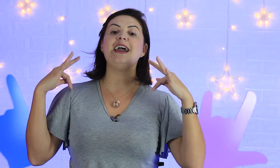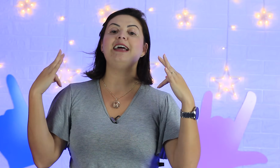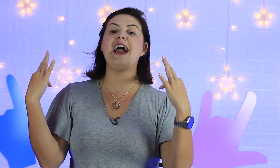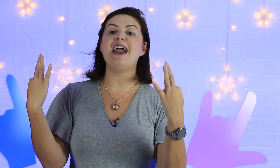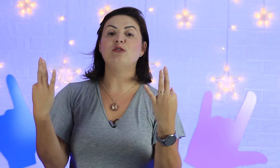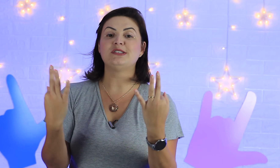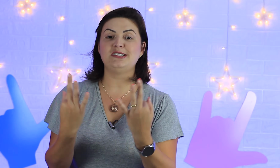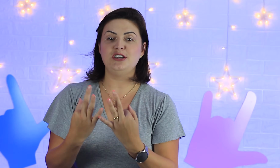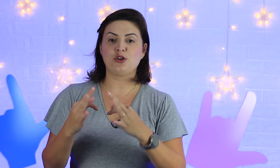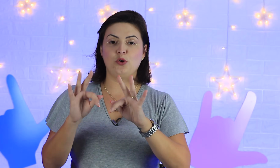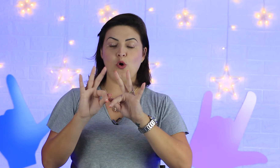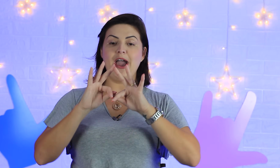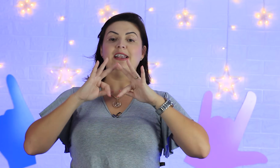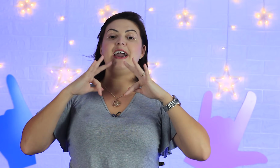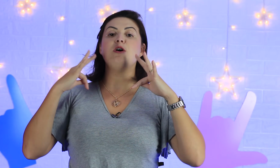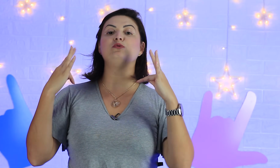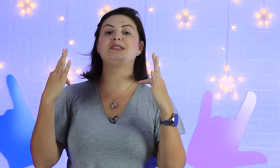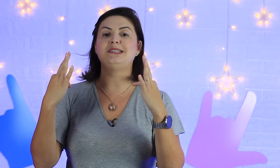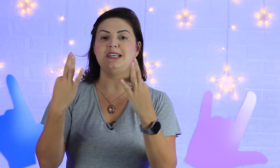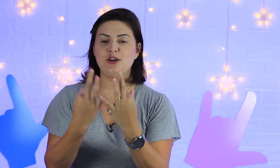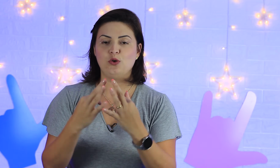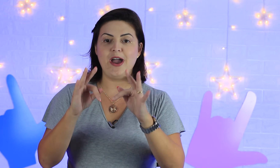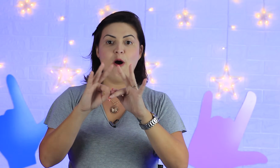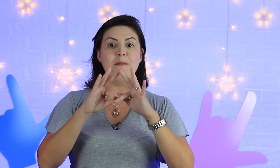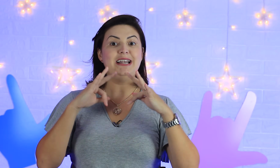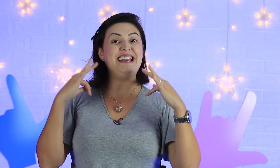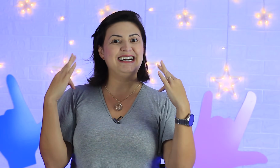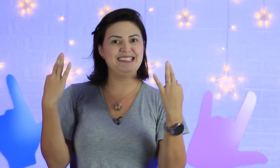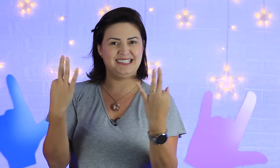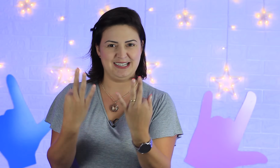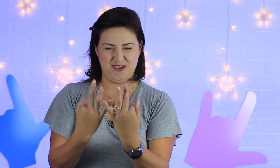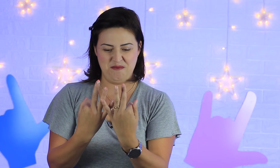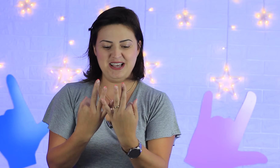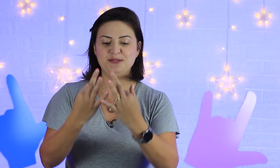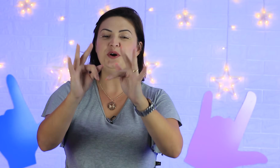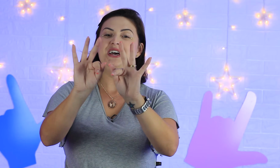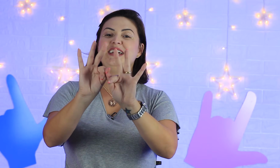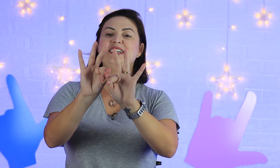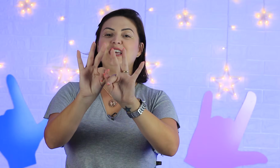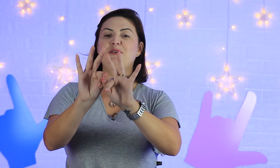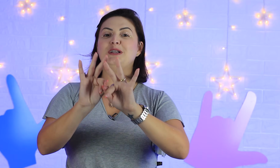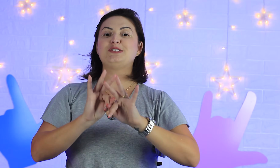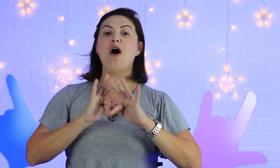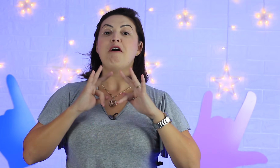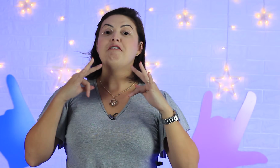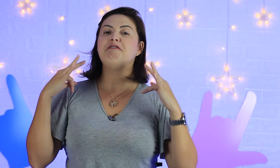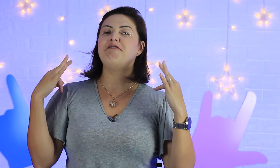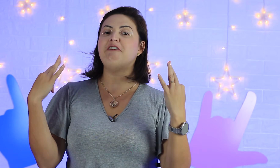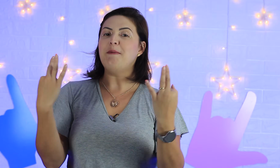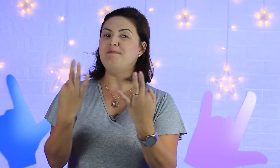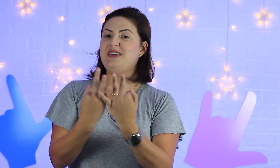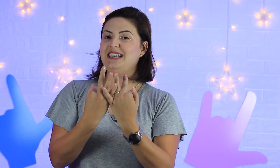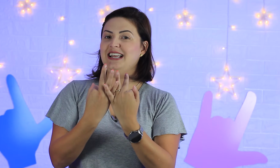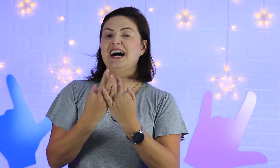ela é um círculo. Ela é um ciclo. É uma aliança, não é mesmo? Então, olha só. Família.